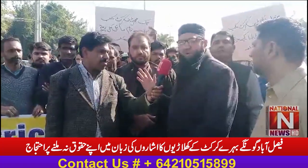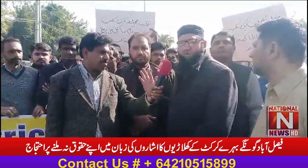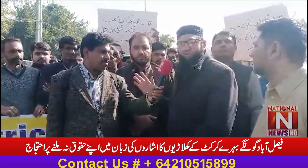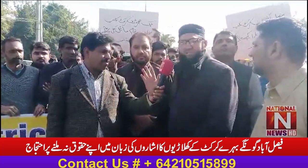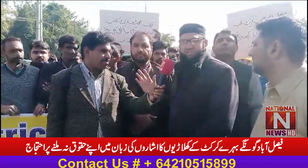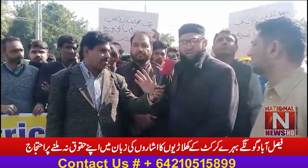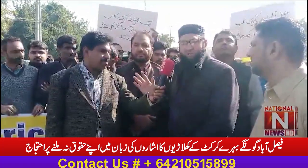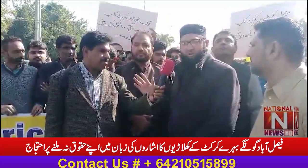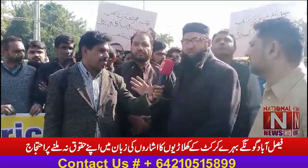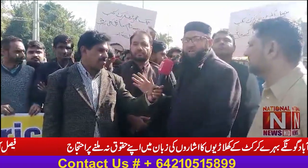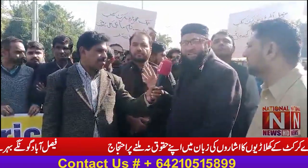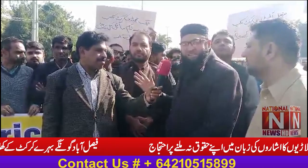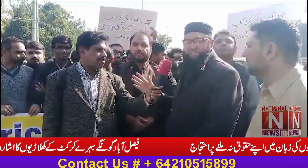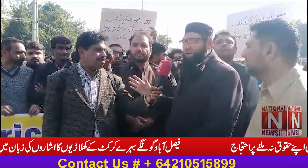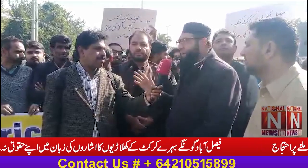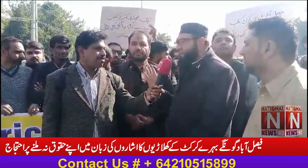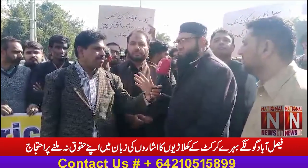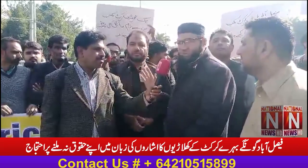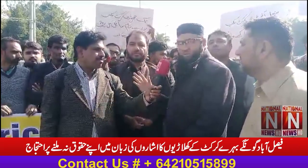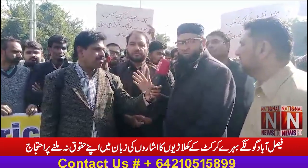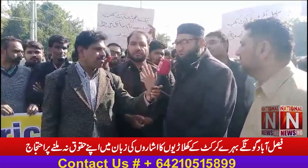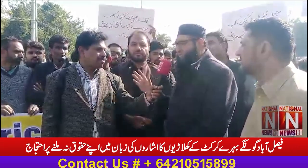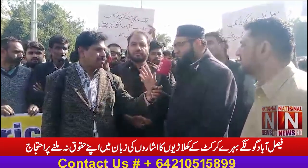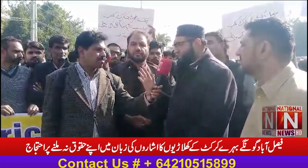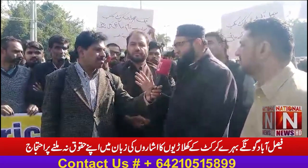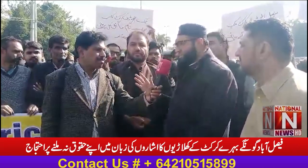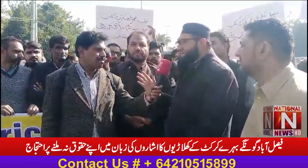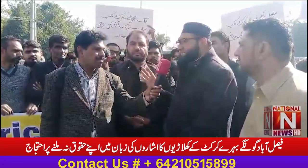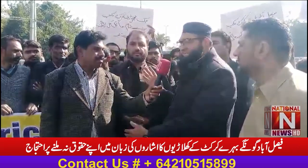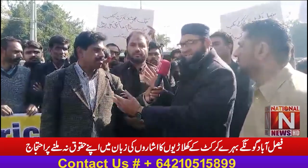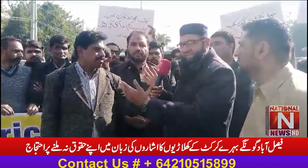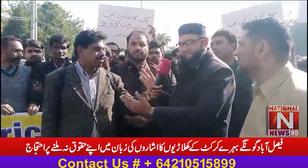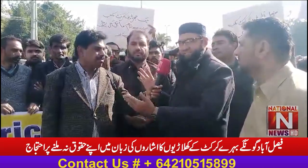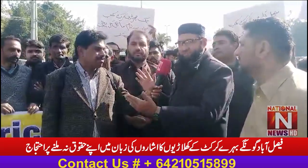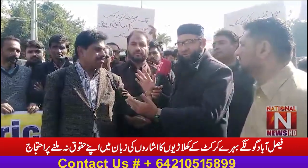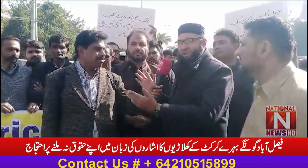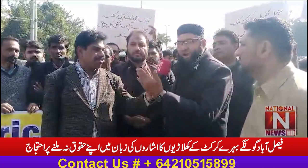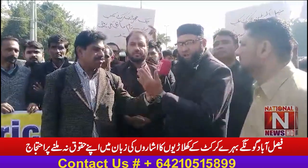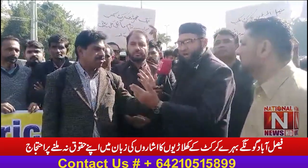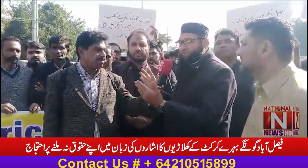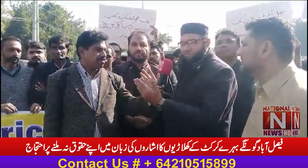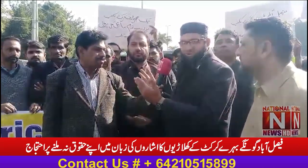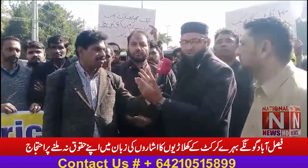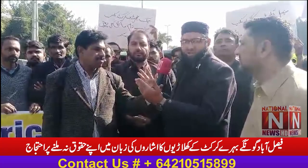कि आजिया हुआ है दियाई इस परह की भी आसा